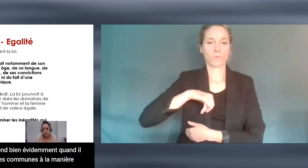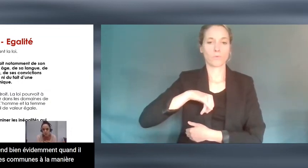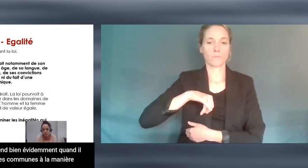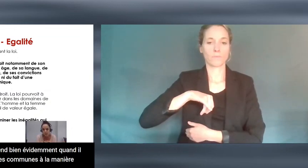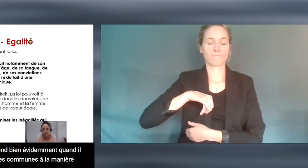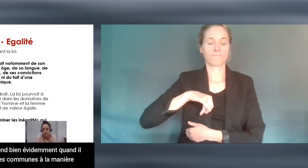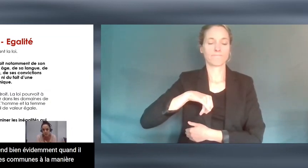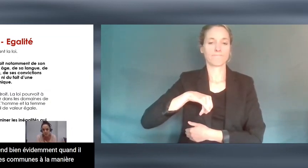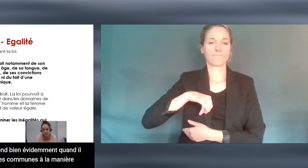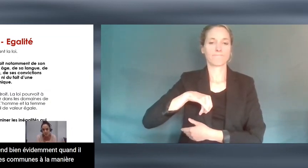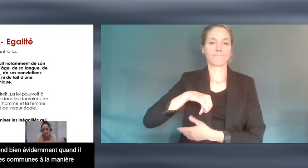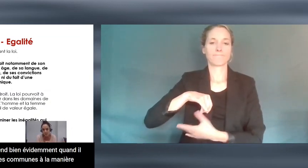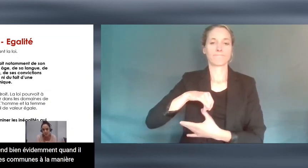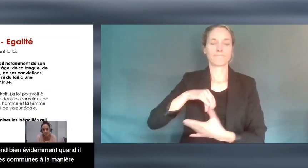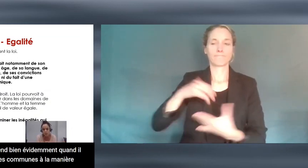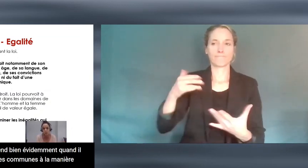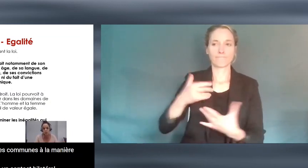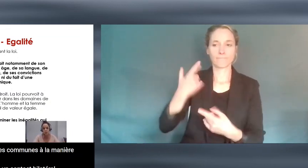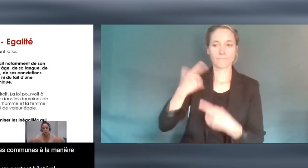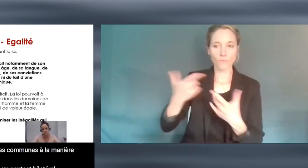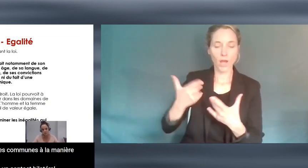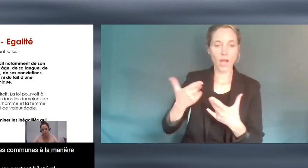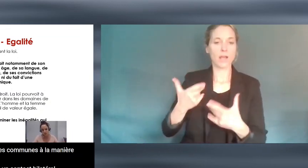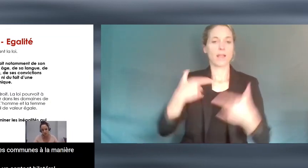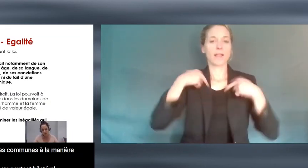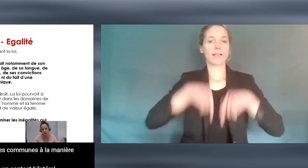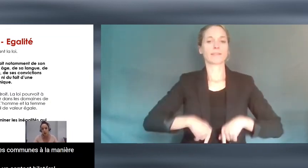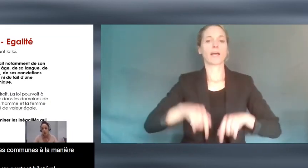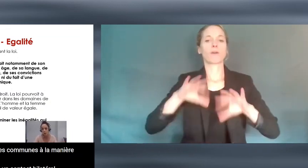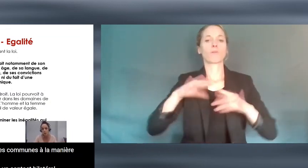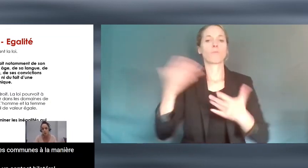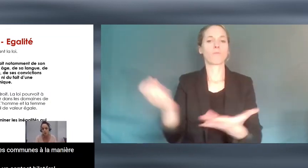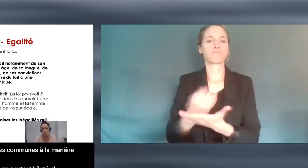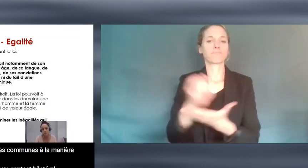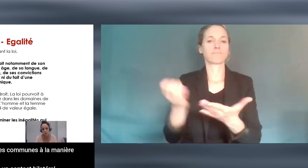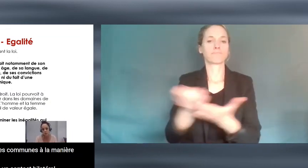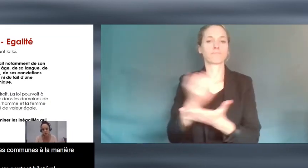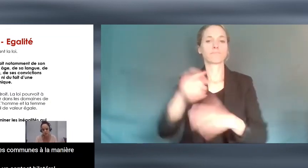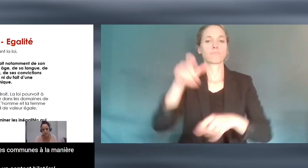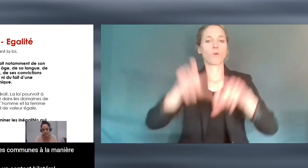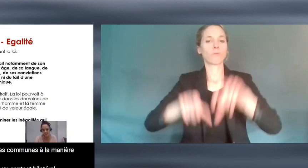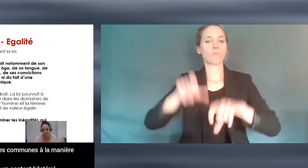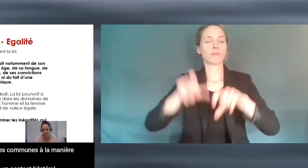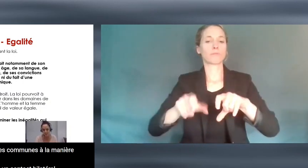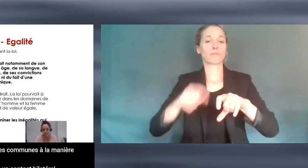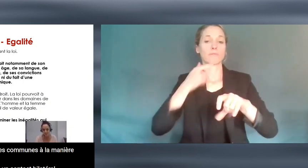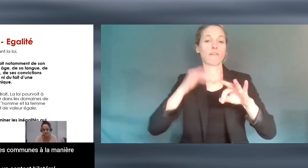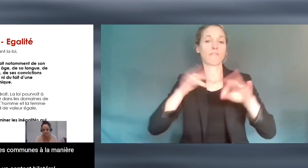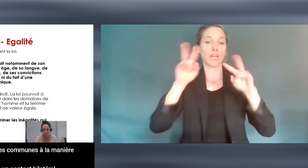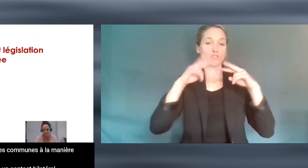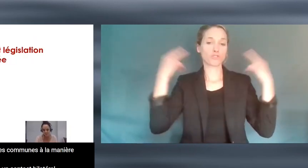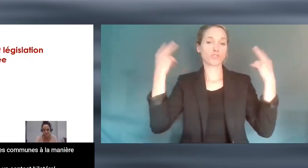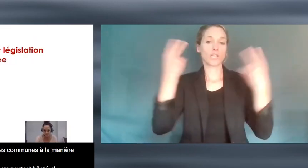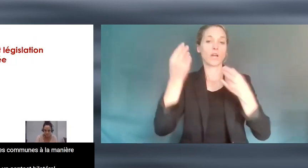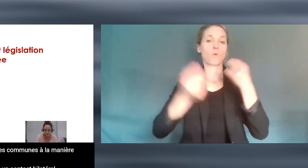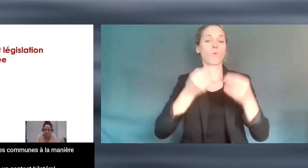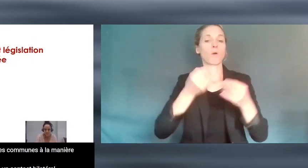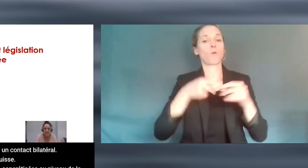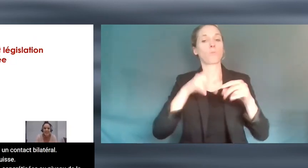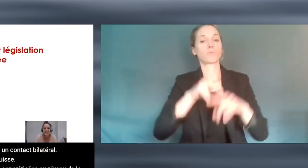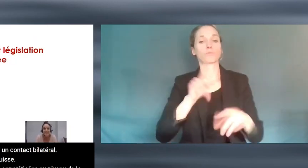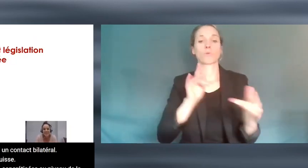l'État communique avec la population, que ce soit d'une manière générale ou dans un contact bilatéral.